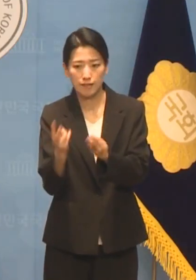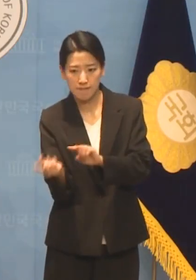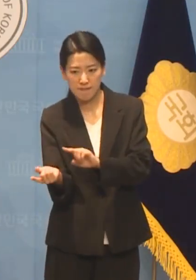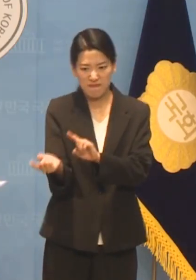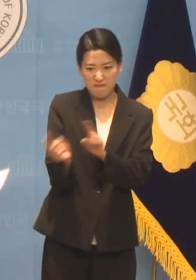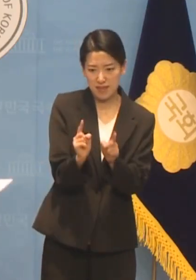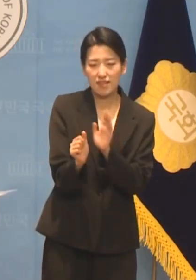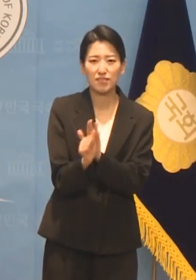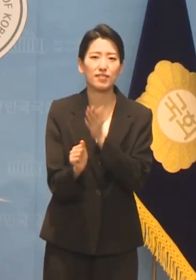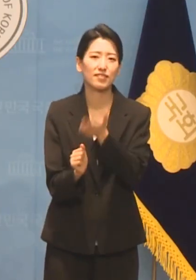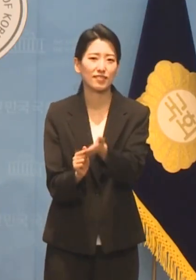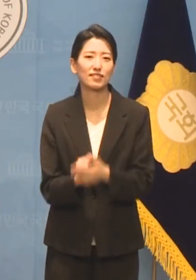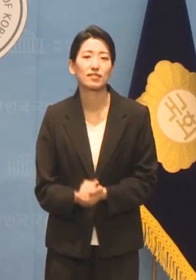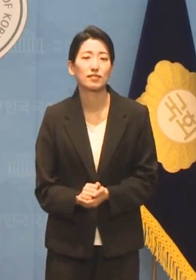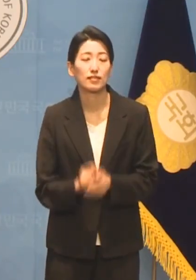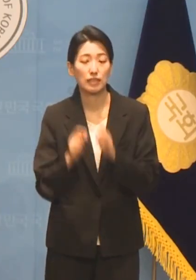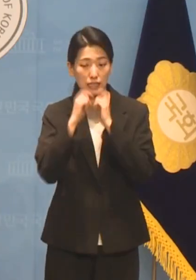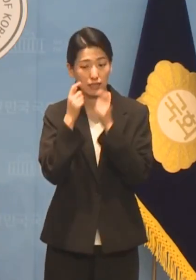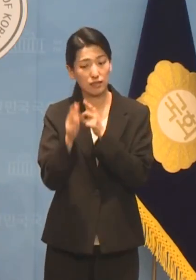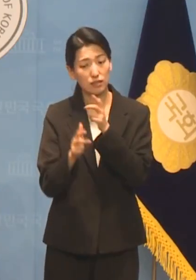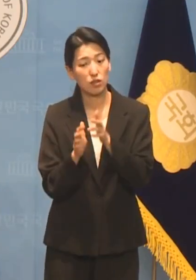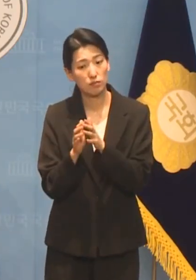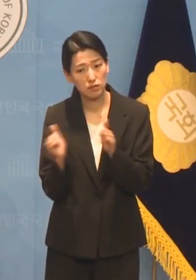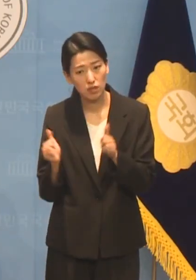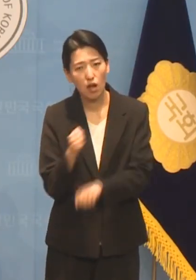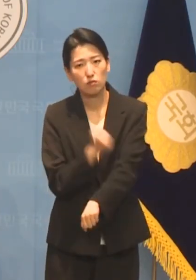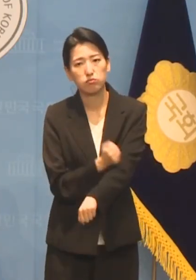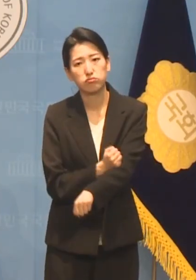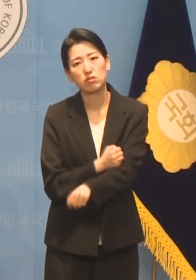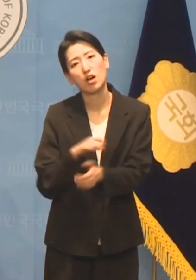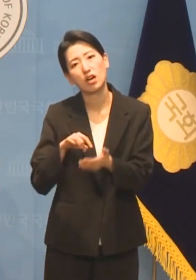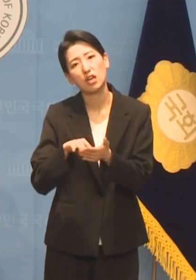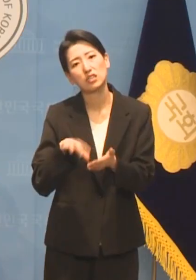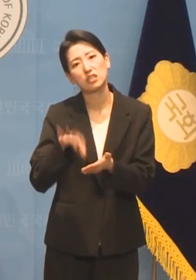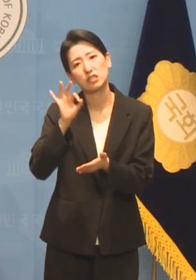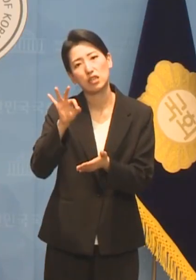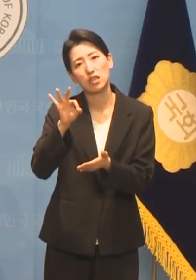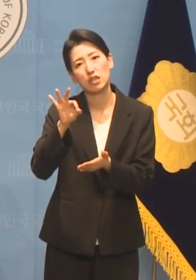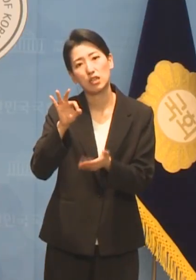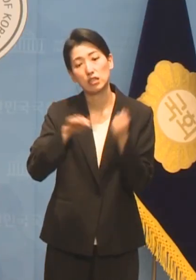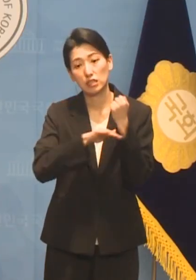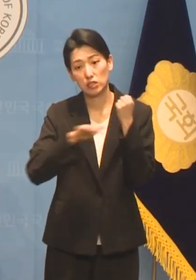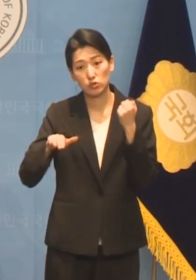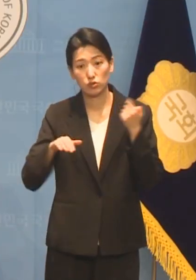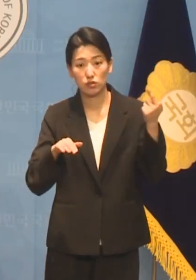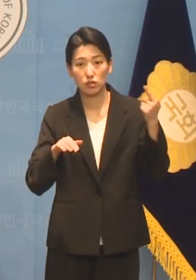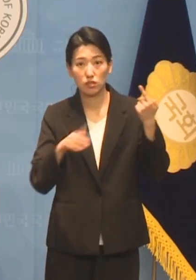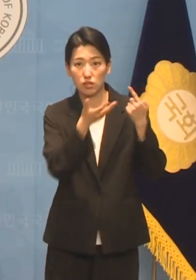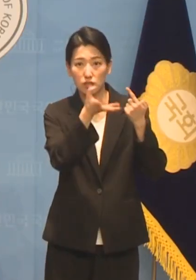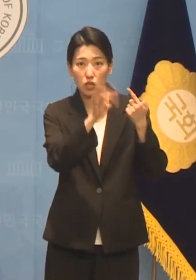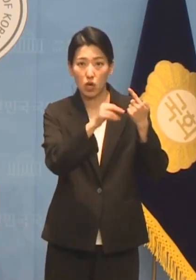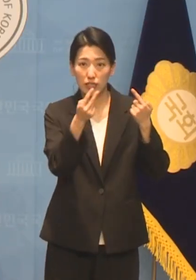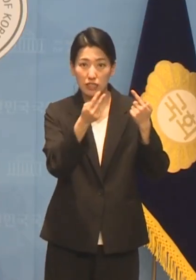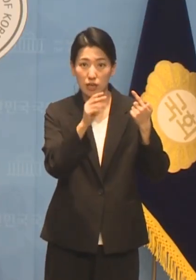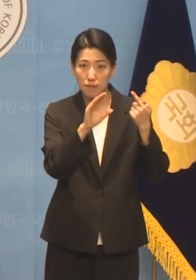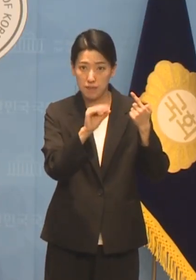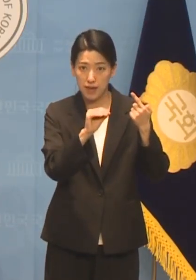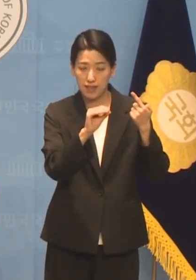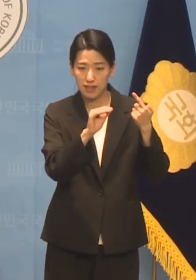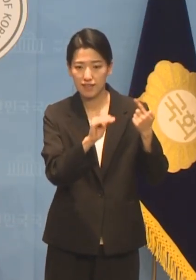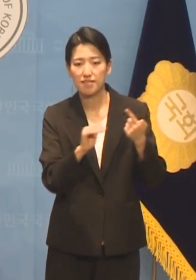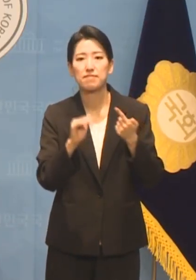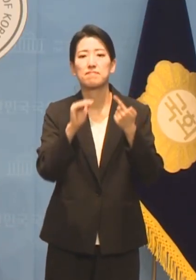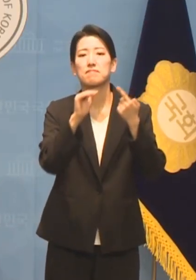가동하겠습니다. 영세 소상공인의 부가가치세 부담, 간이가세 기준을 1억 2천만 원까지